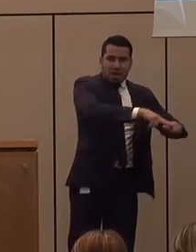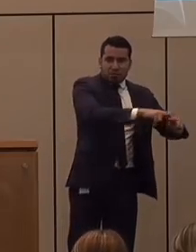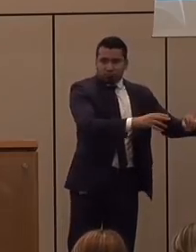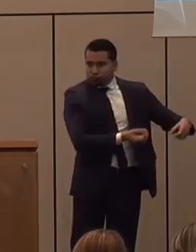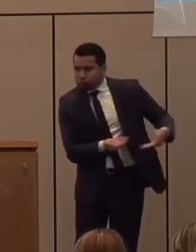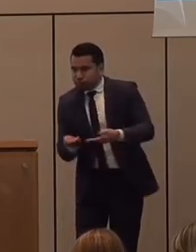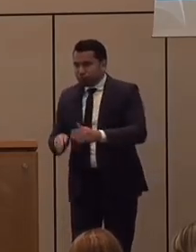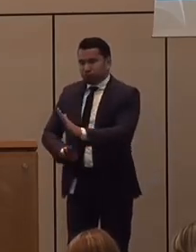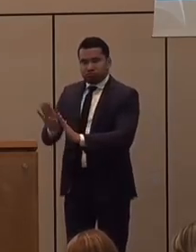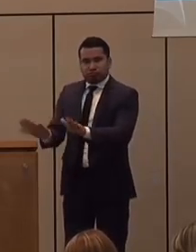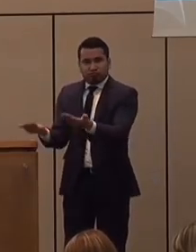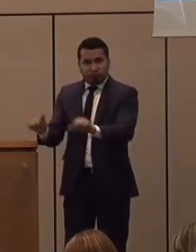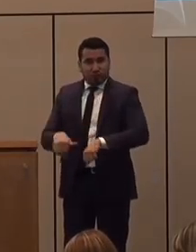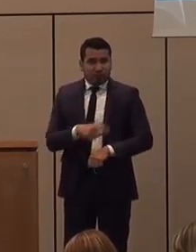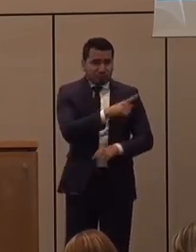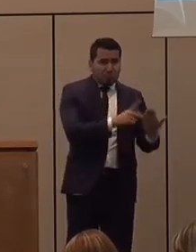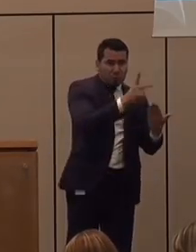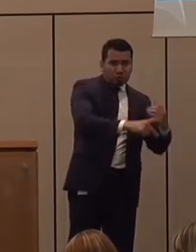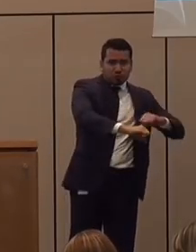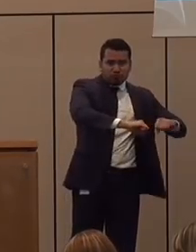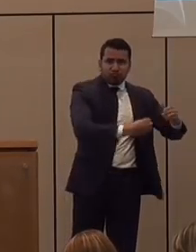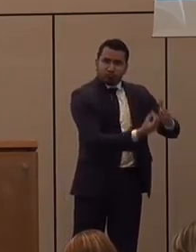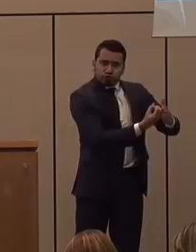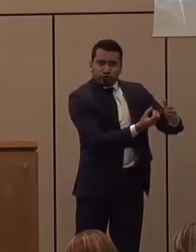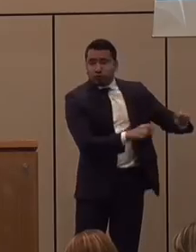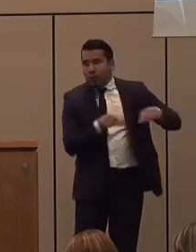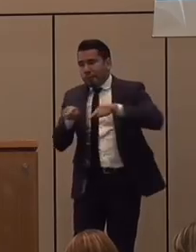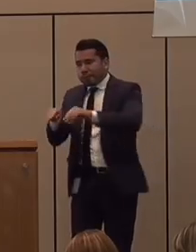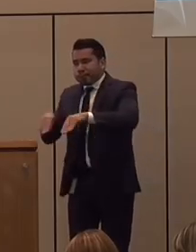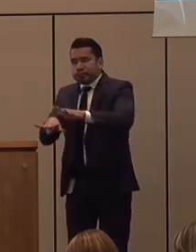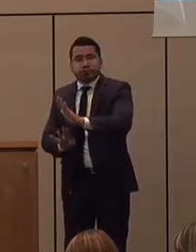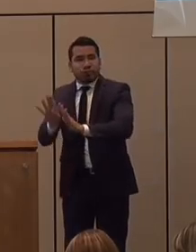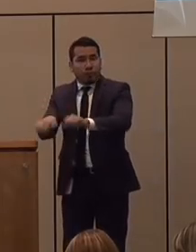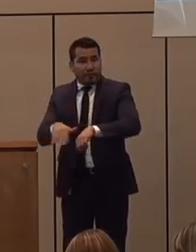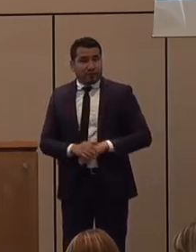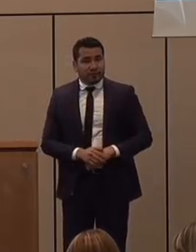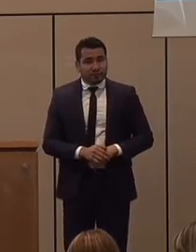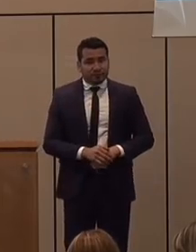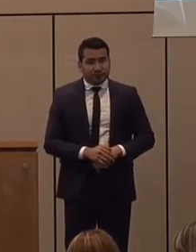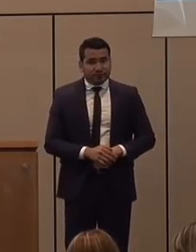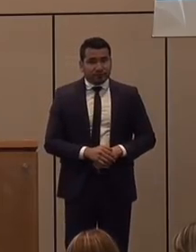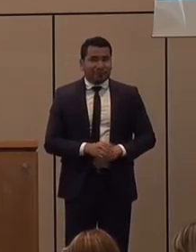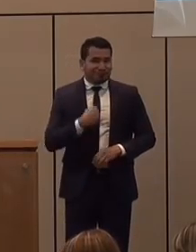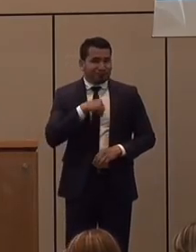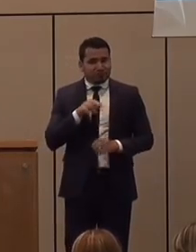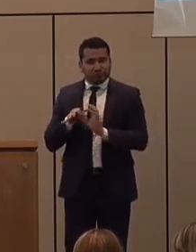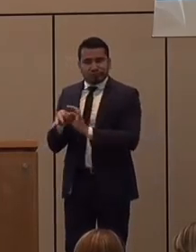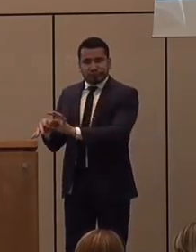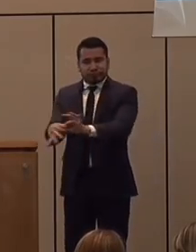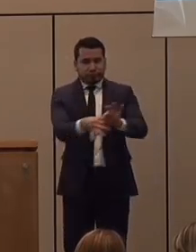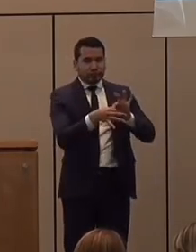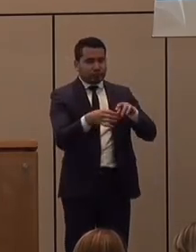para que en sus proyectos productivos los desarrollen en esas regiones y de esa manera podamos digamos conectar